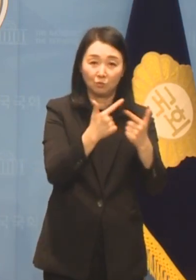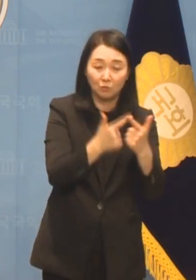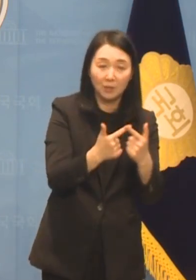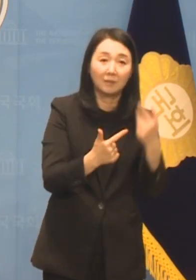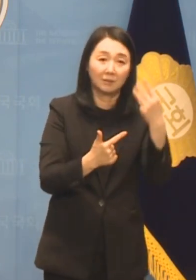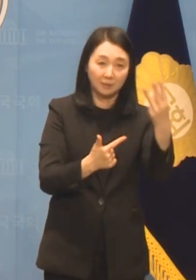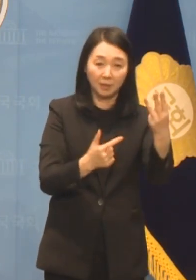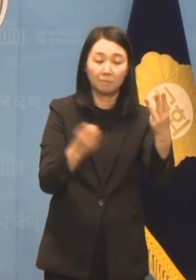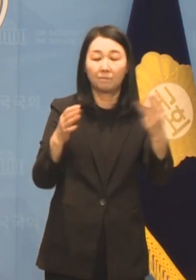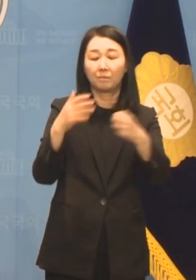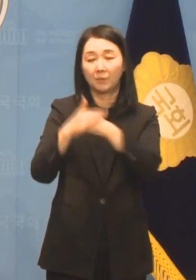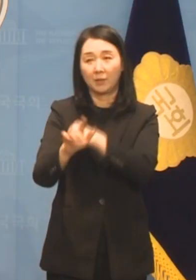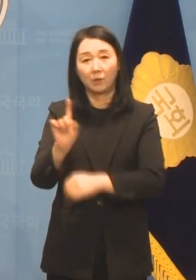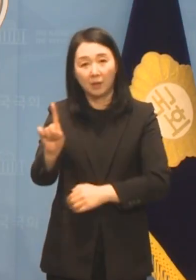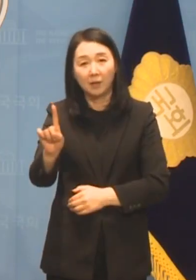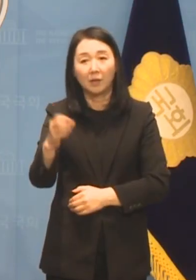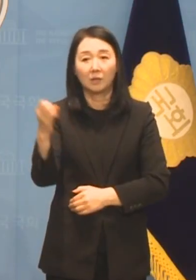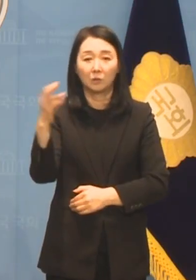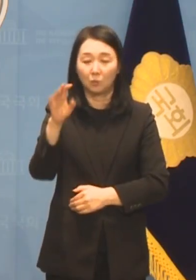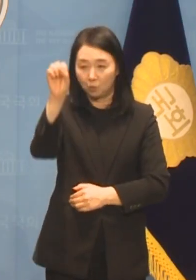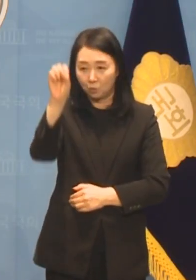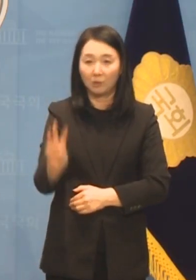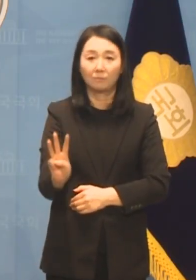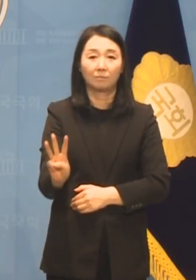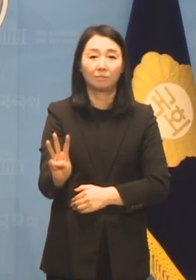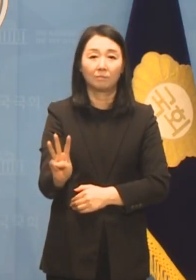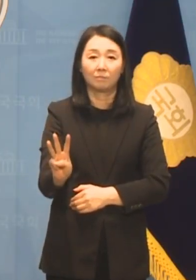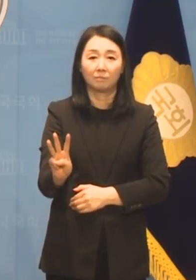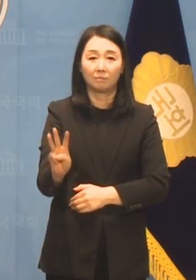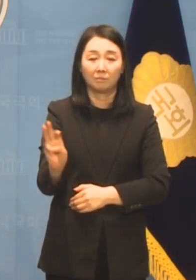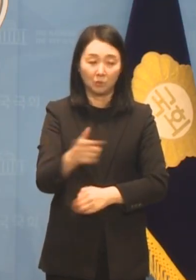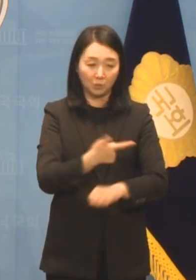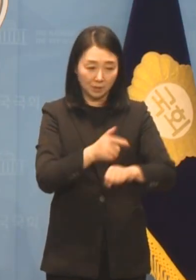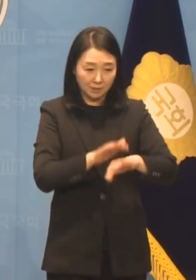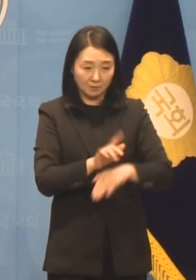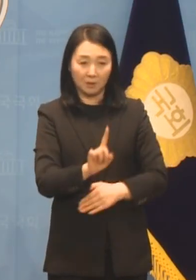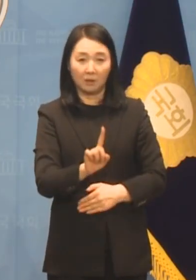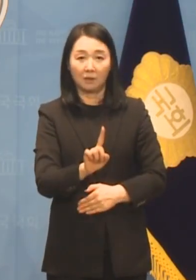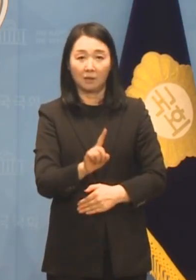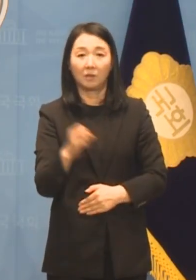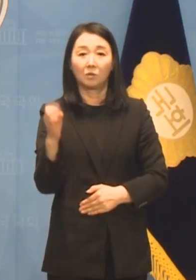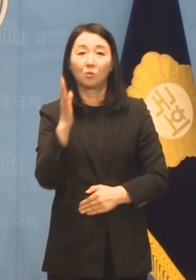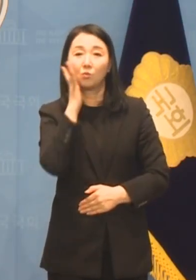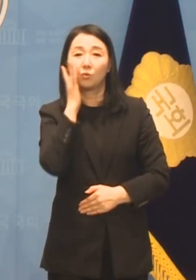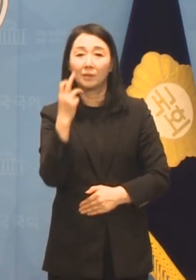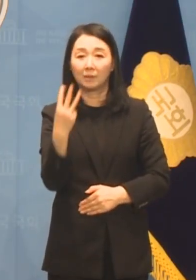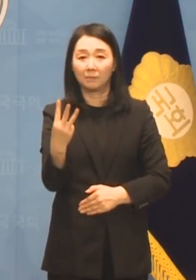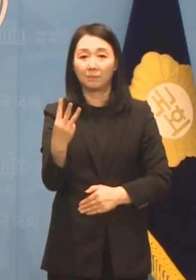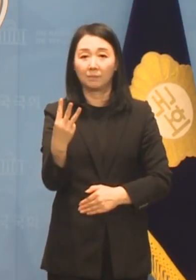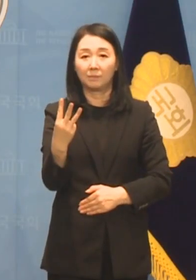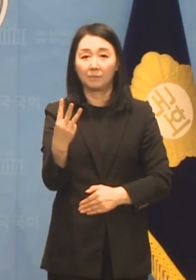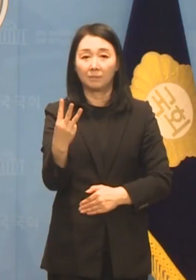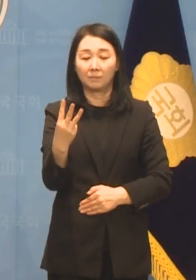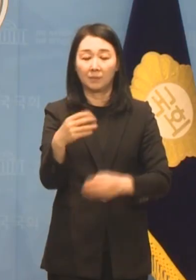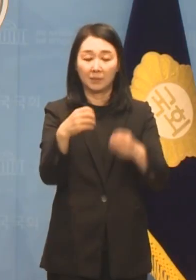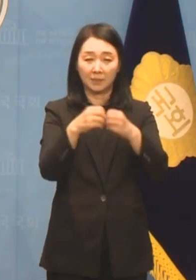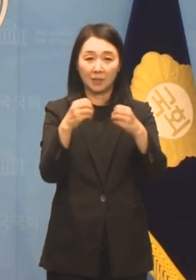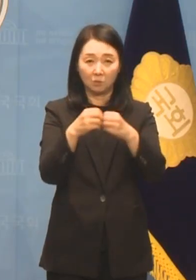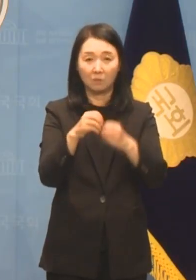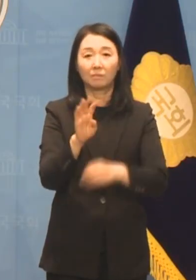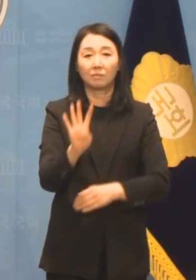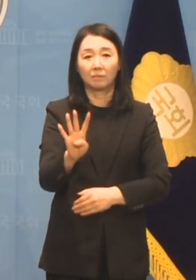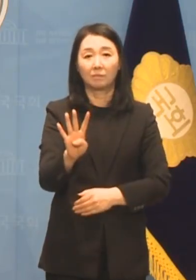3건, 대구권 1건, 광주권 3건, 대전권 1건, 울산권 3건,